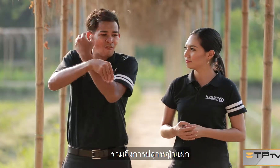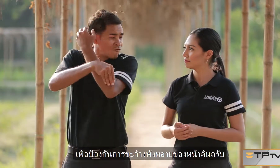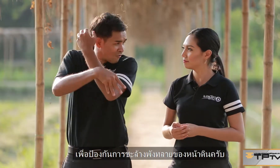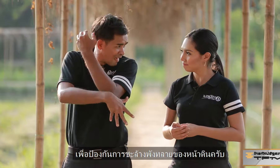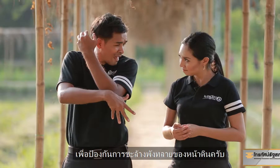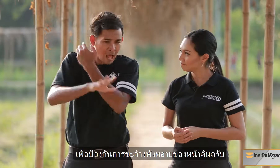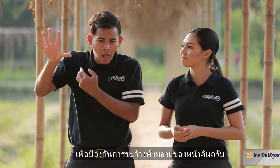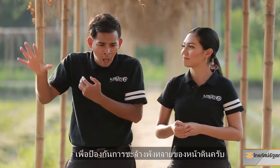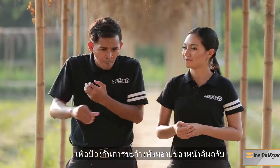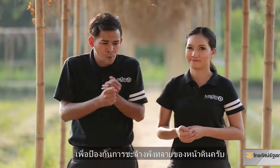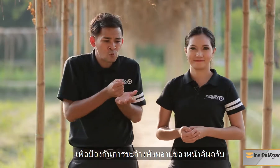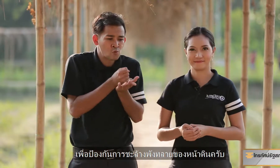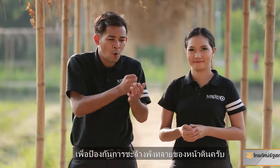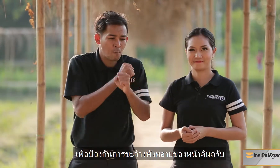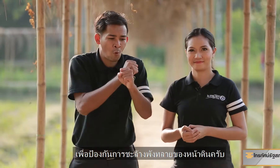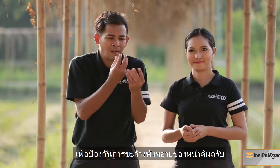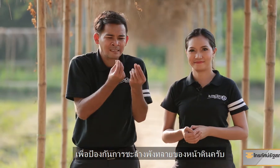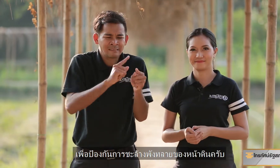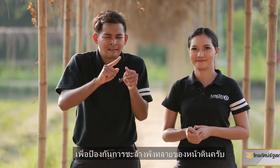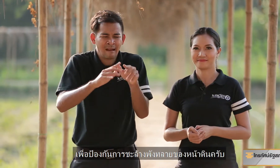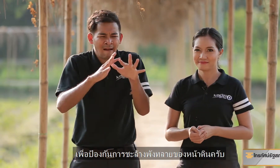เพื่อป้องกันการชะล้างพังทลายของหน้าดินครับ